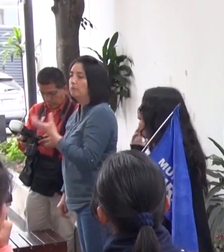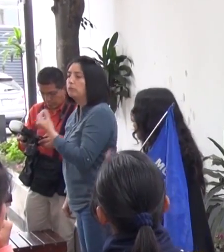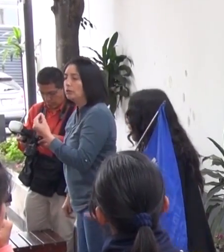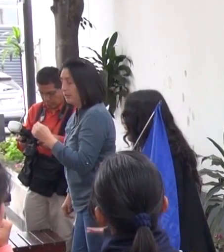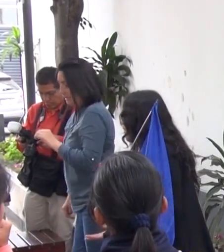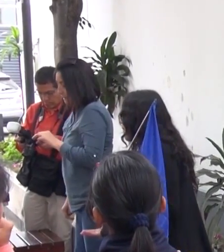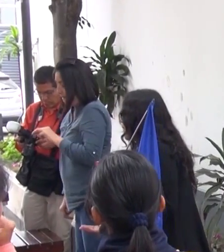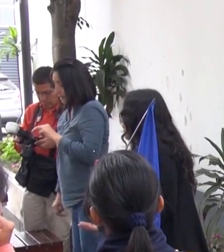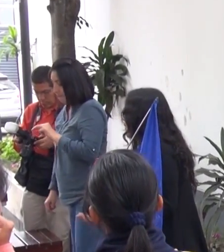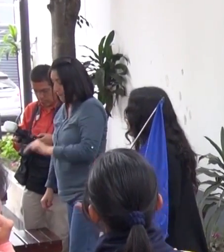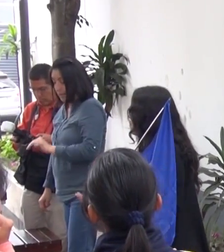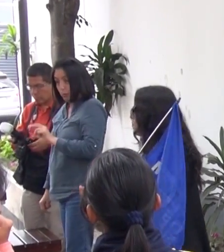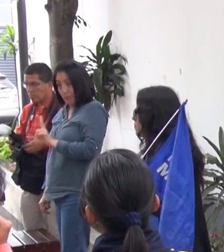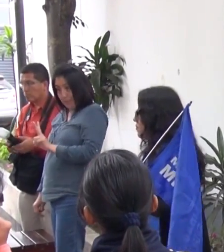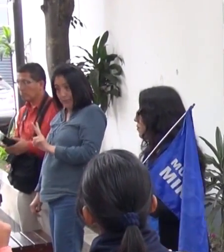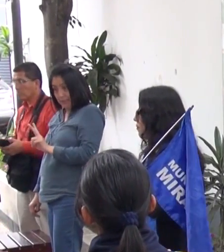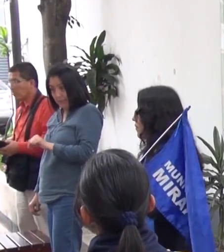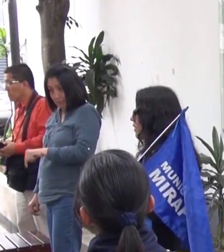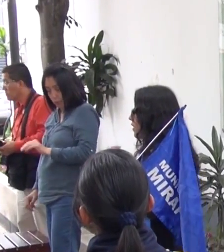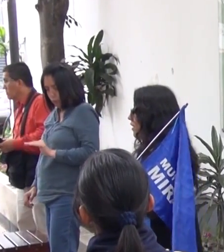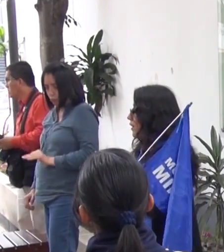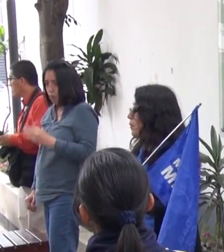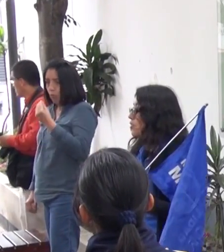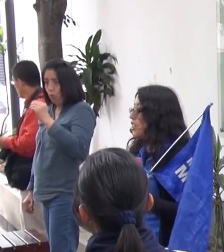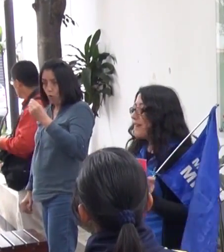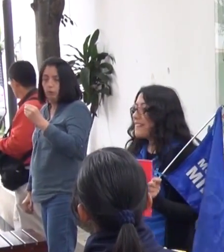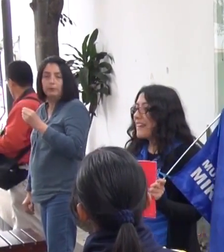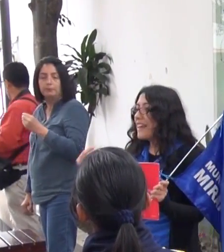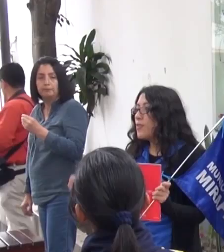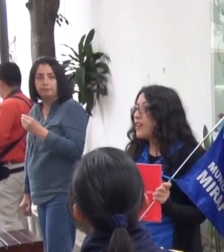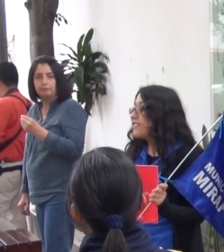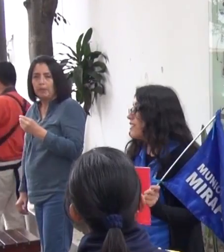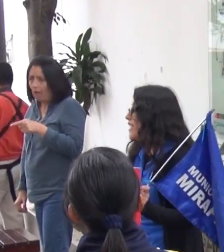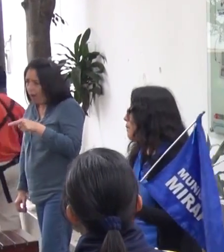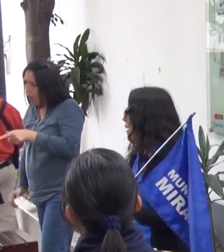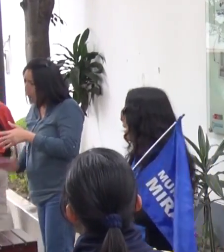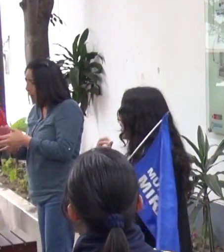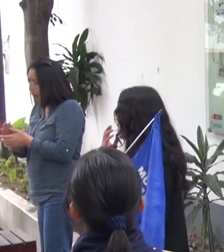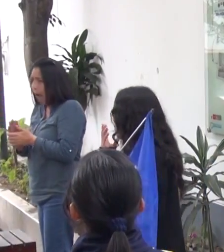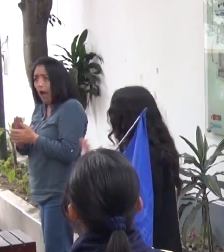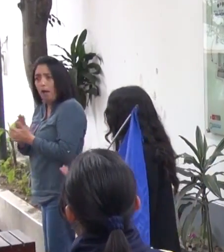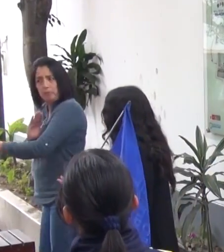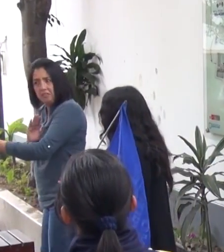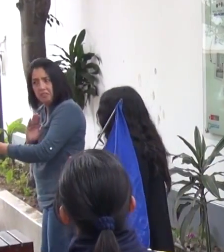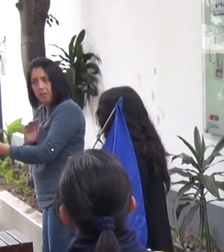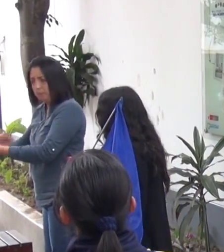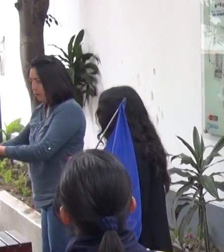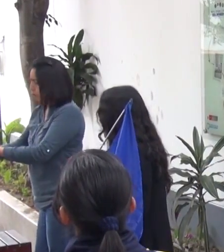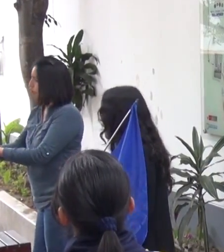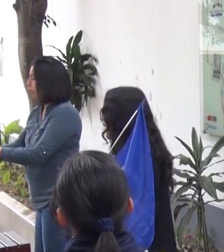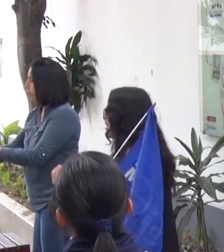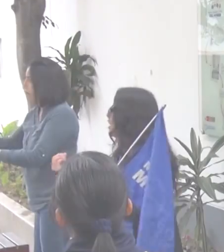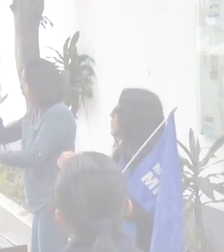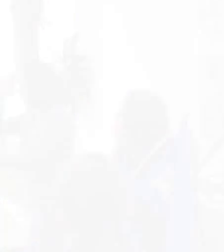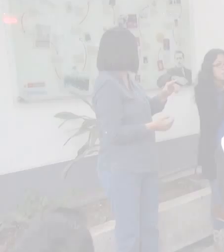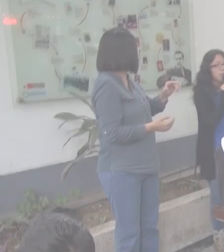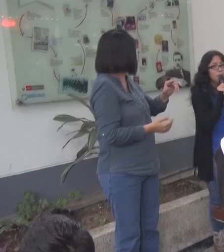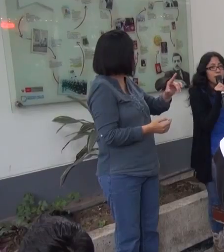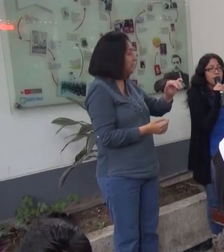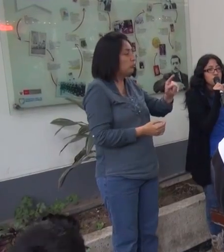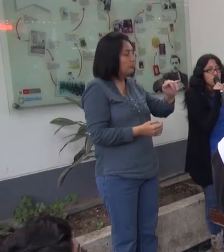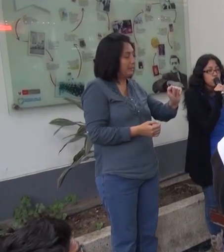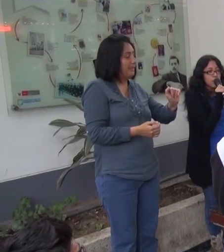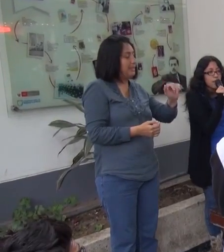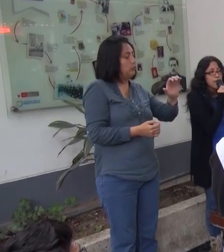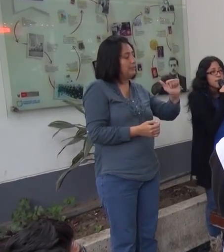personas sordas para acceder a la información de littérature pudiendo entender alentar parte lengua de señas todo lo que la guía está diciendo